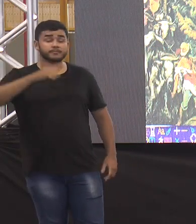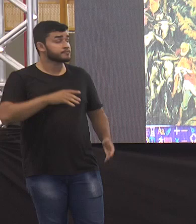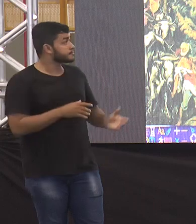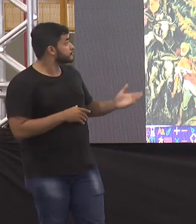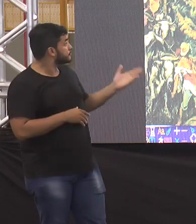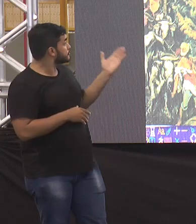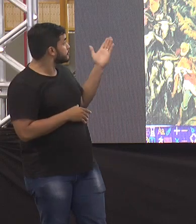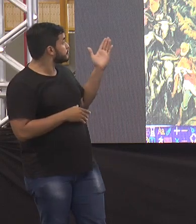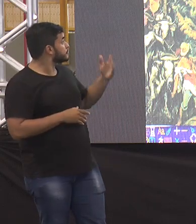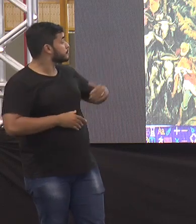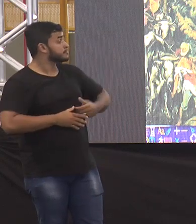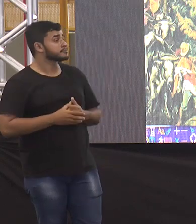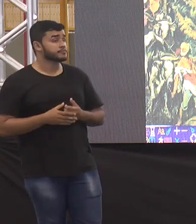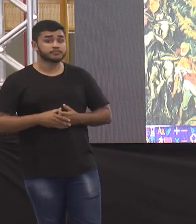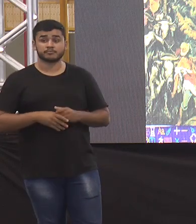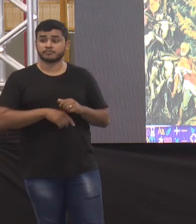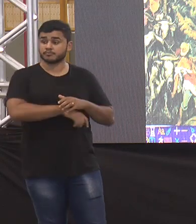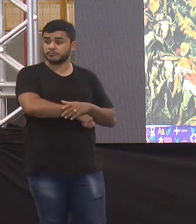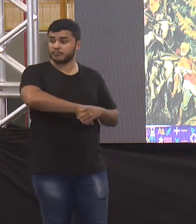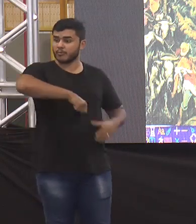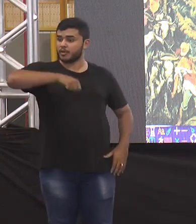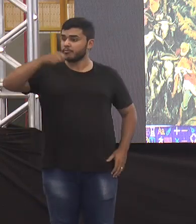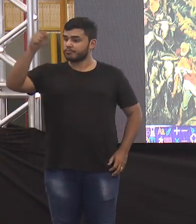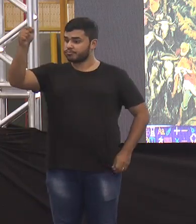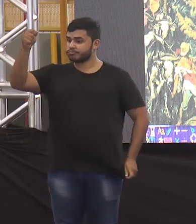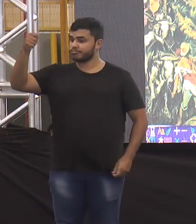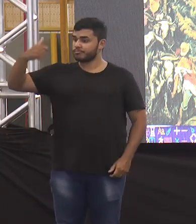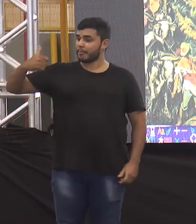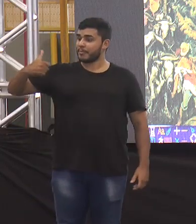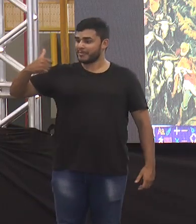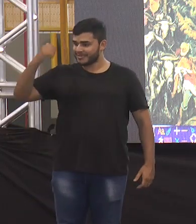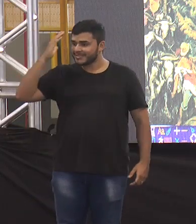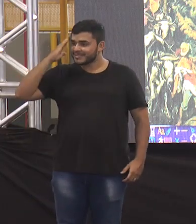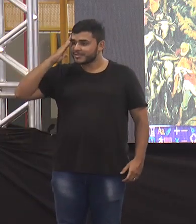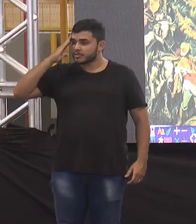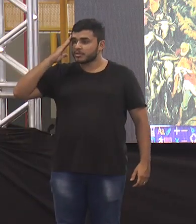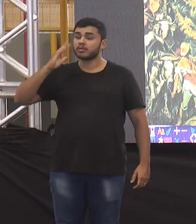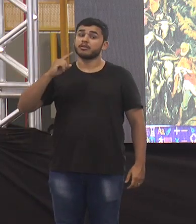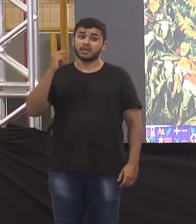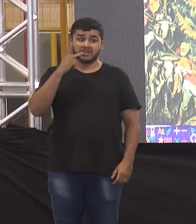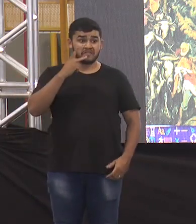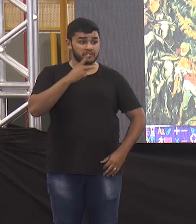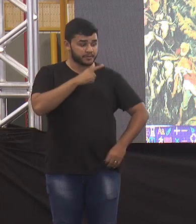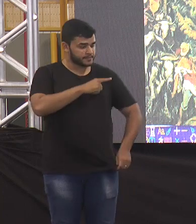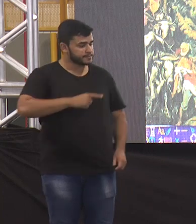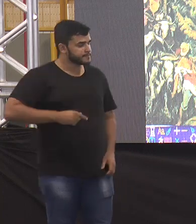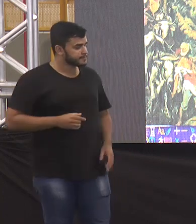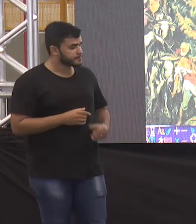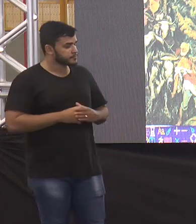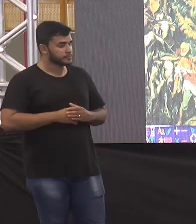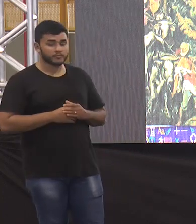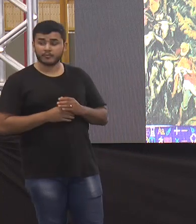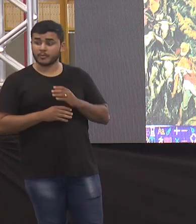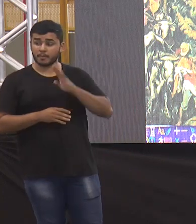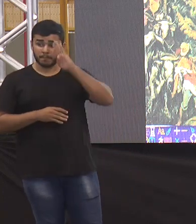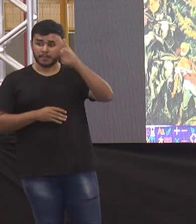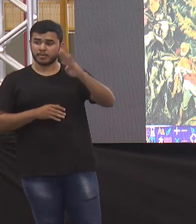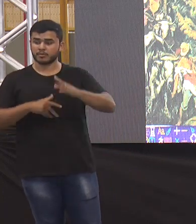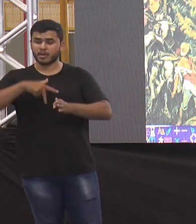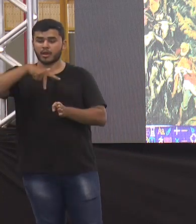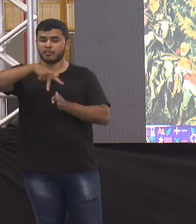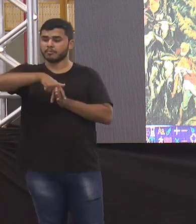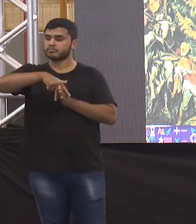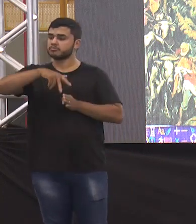herói? É o Dom Pedro I. Ele coloca o Dom Pedro I montado no